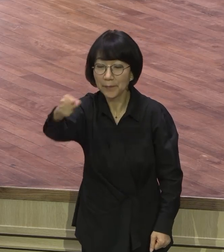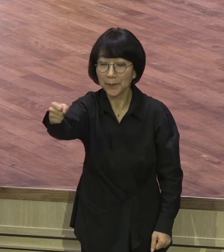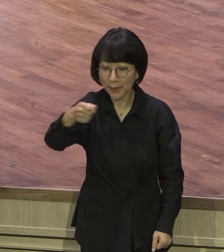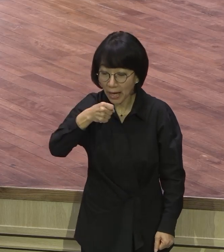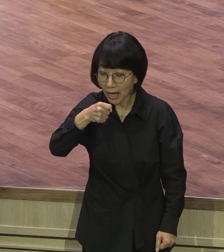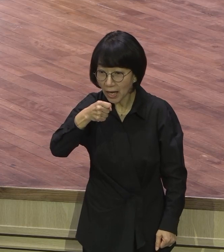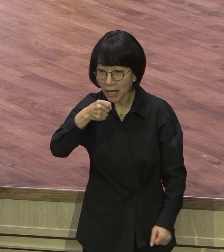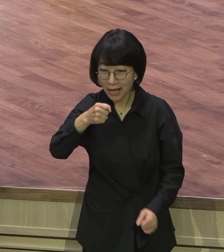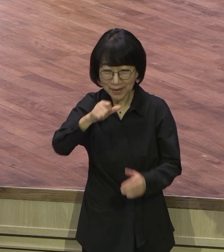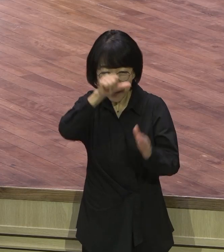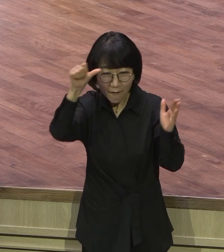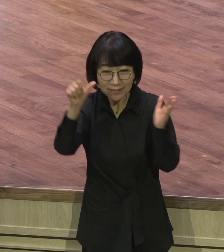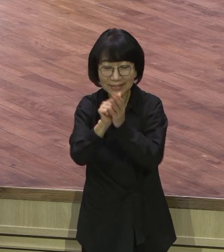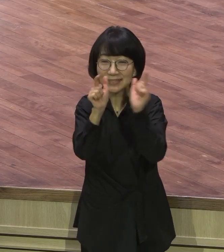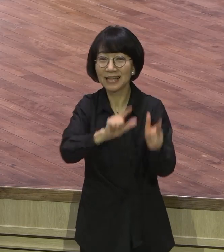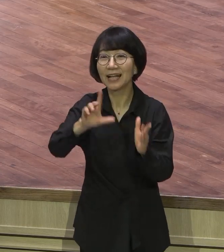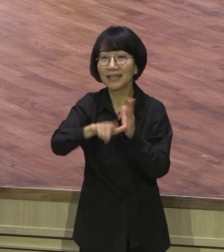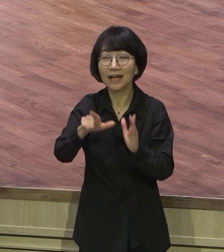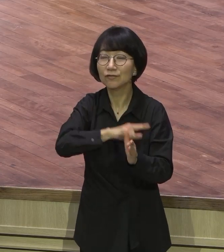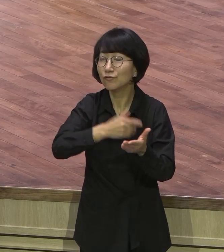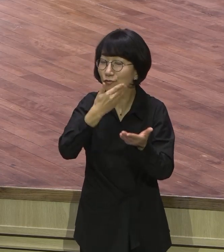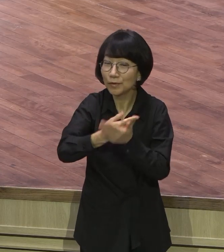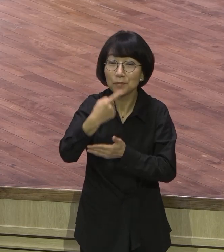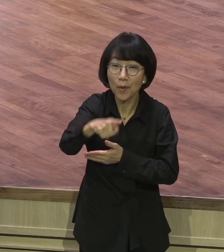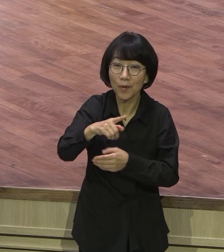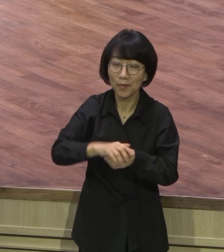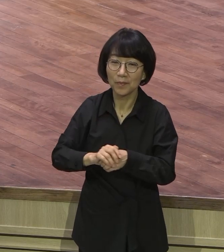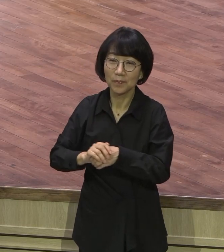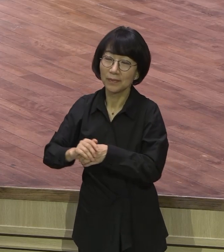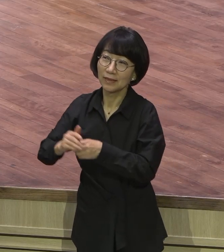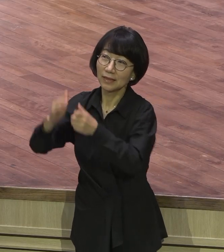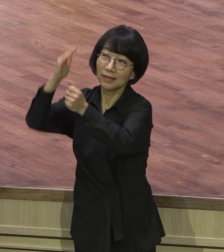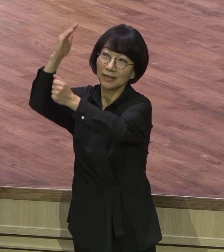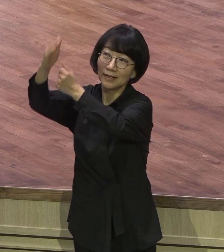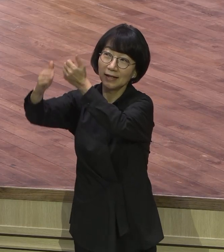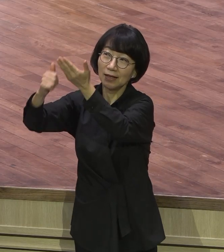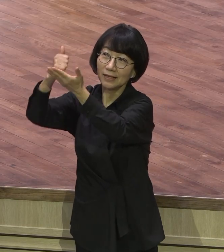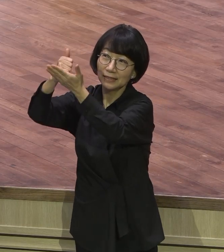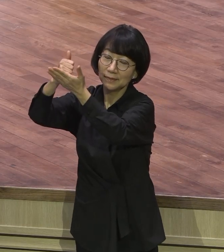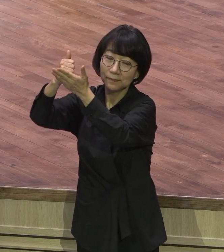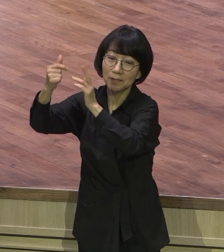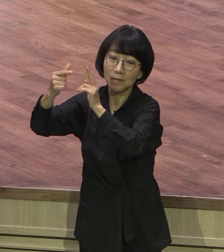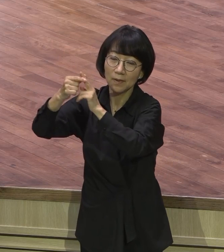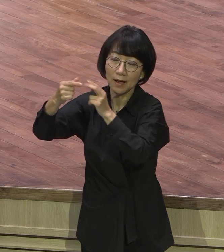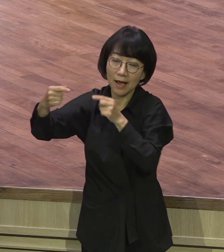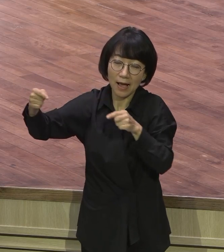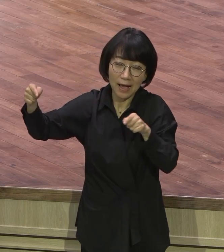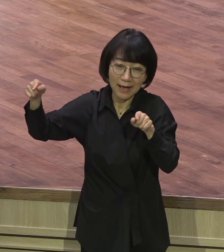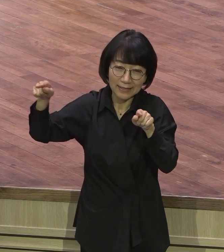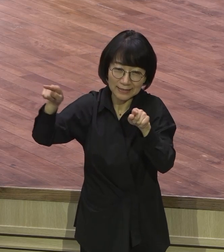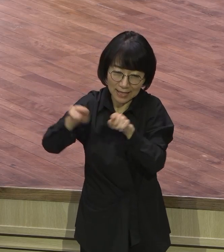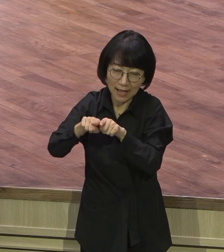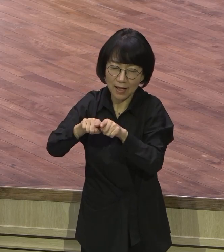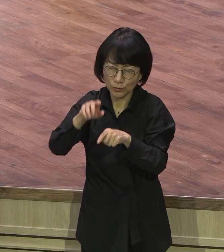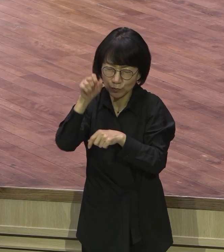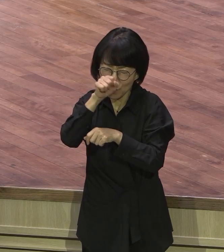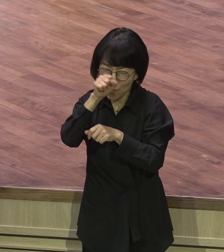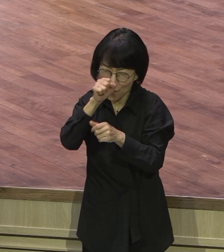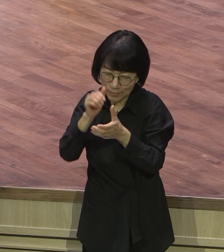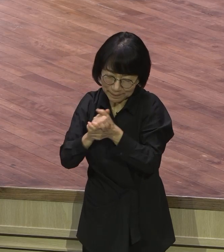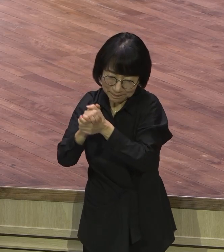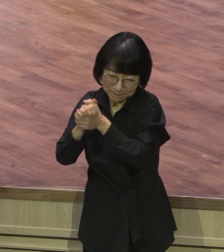인생에서 가장 중요한 것은 하나님과 항상 신선한 관계를 유지하는 것이다 그랬어요.